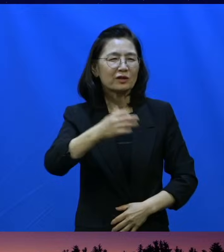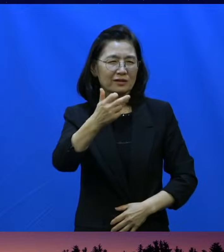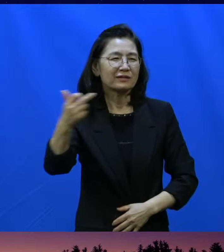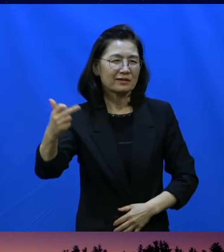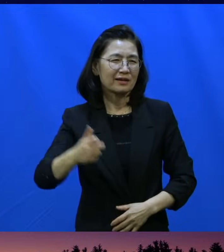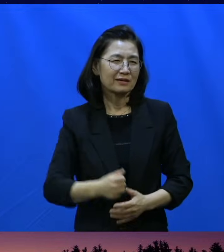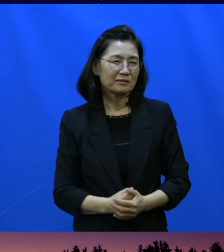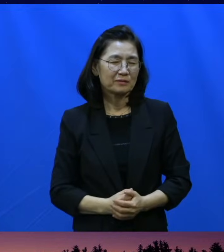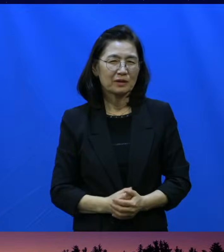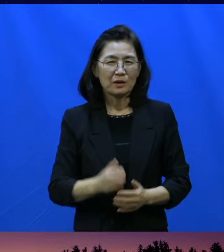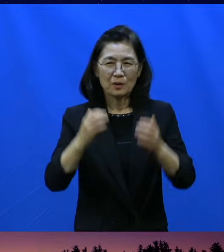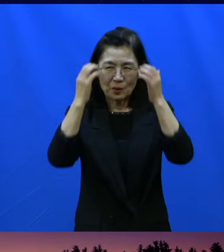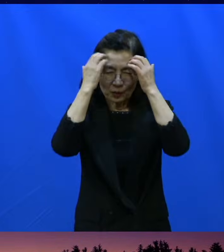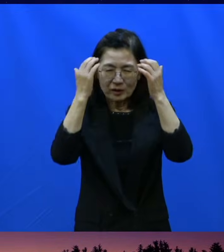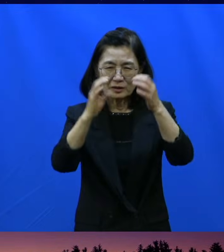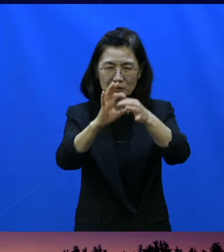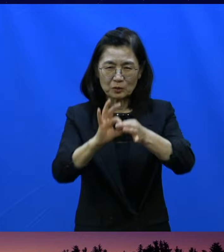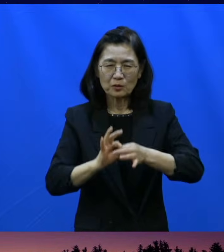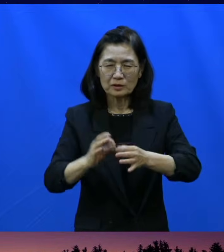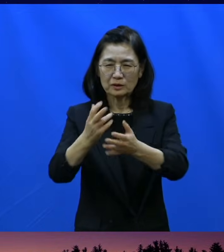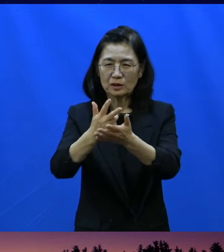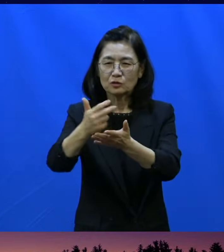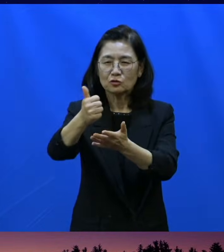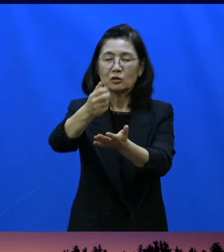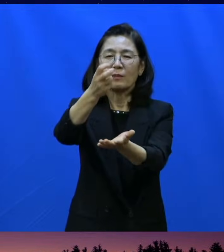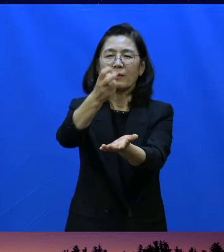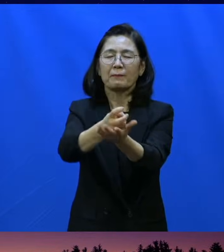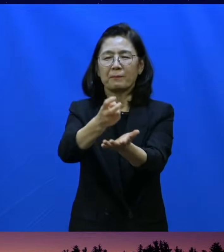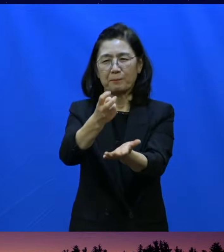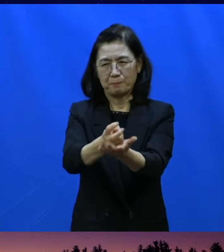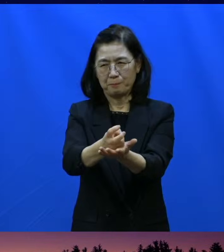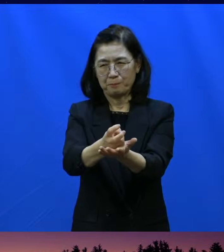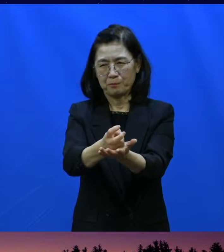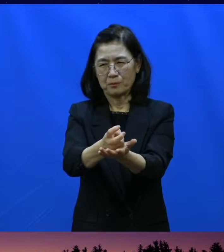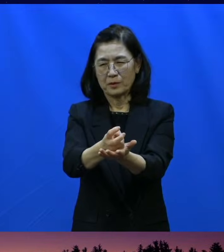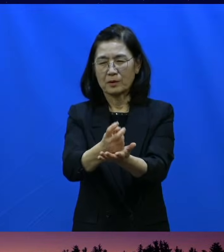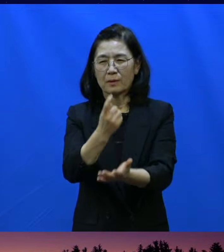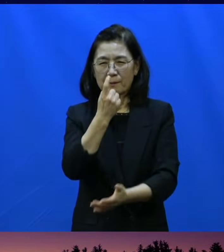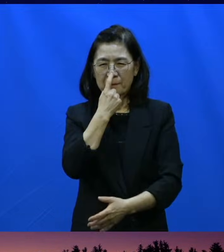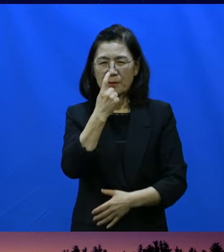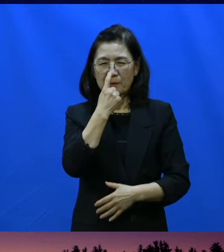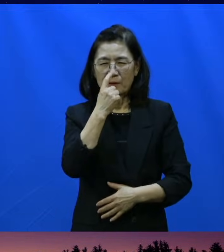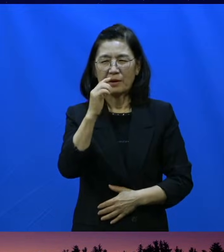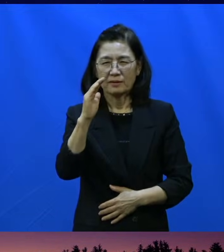그래서 그 고난을 통하여 내가 주의 율례를 비로소 배우게 됐다는 거잖아요.